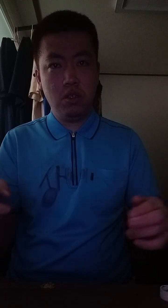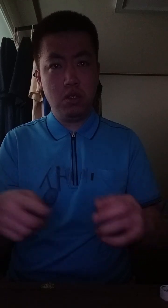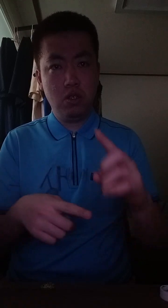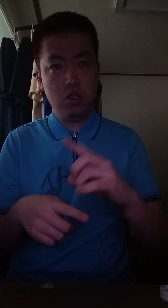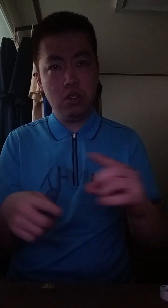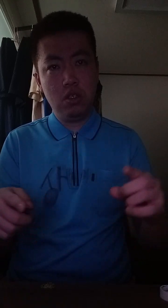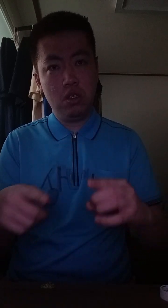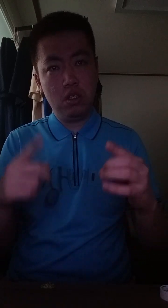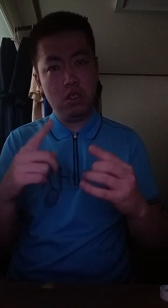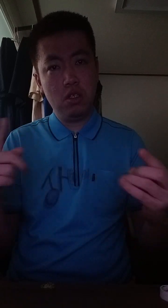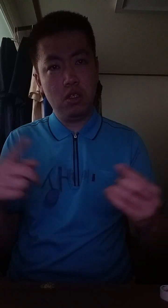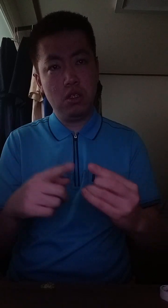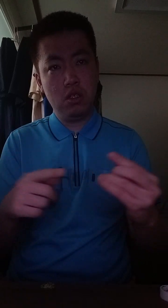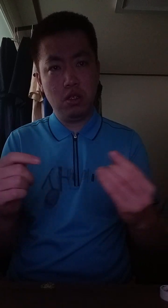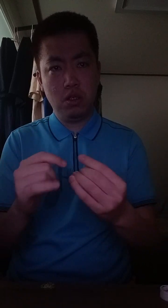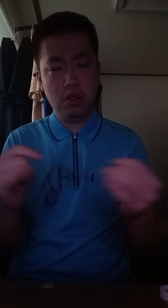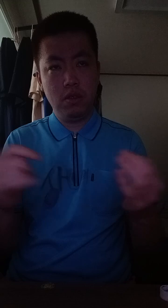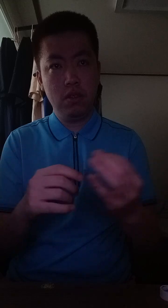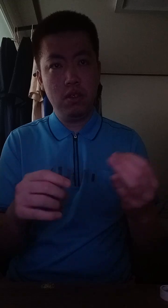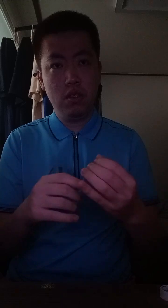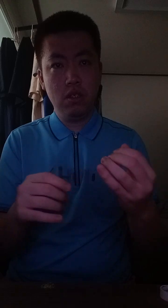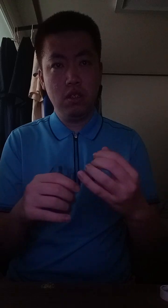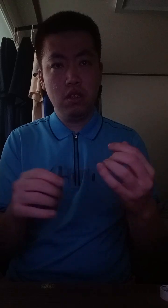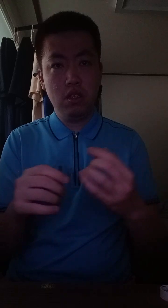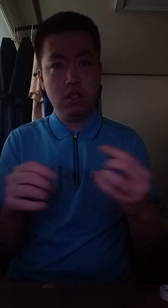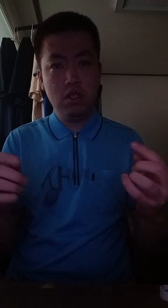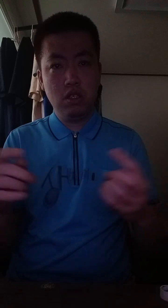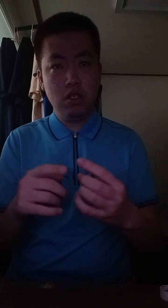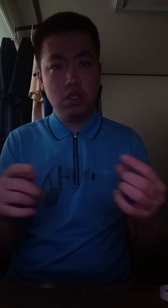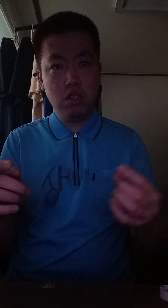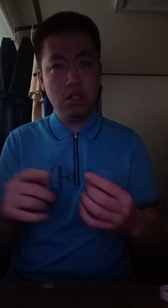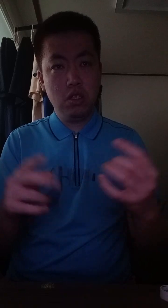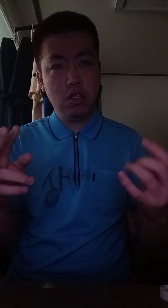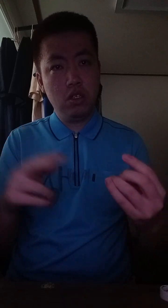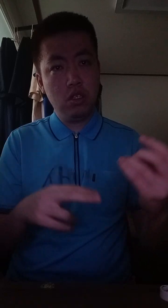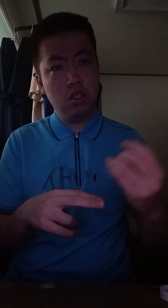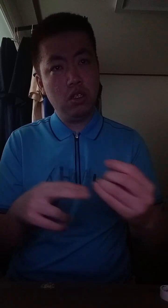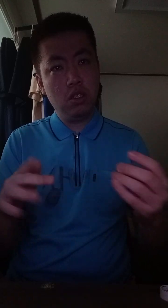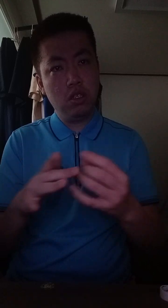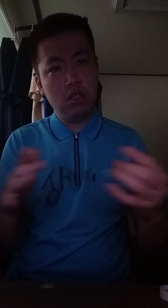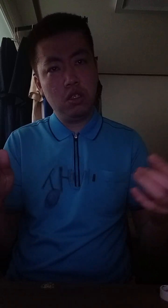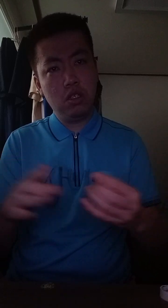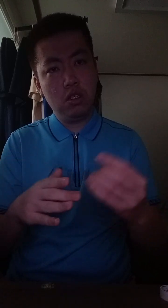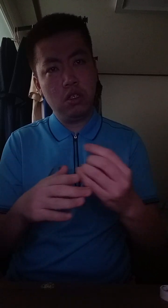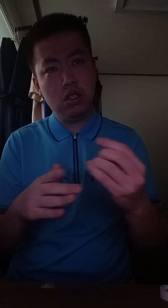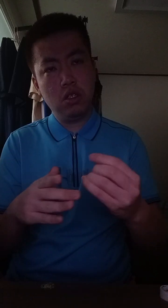구간은 7cm로 좁은 반면 또 다른 구간은 18cm로 좁은 곳에 비해서 2배 이상